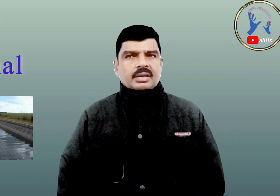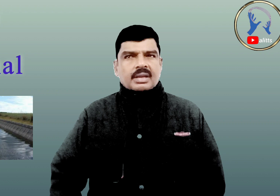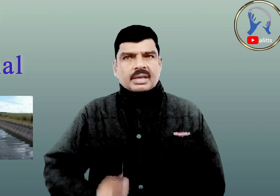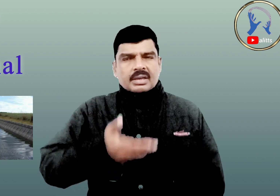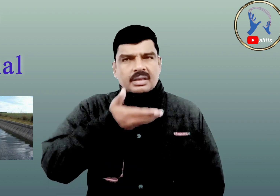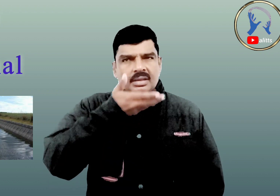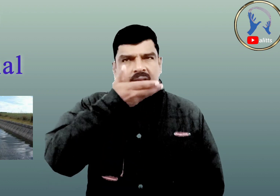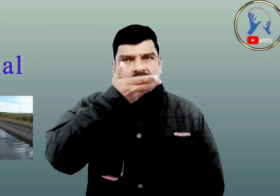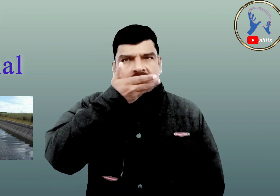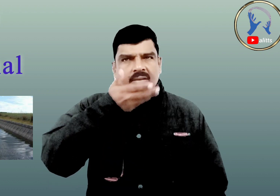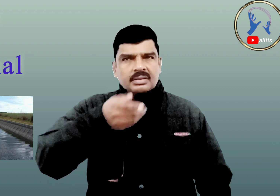नहर।